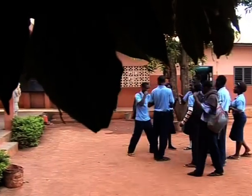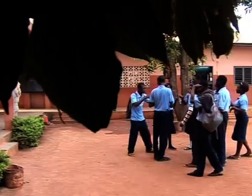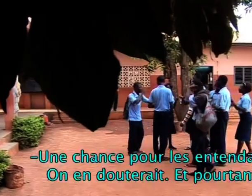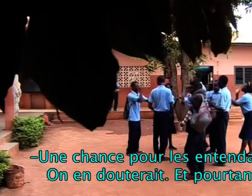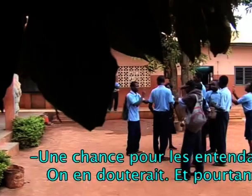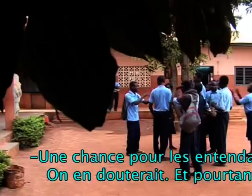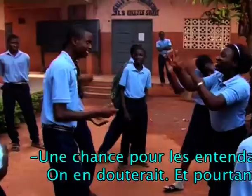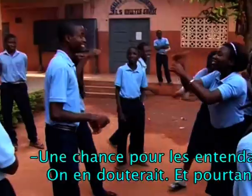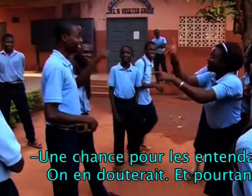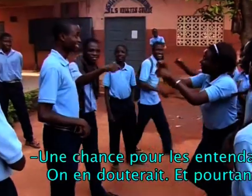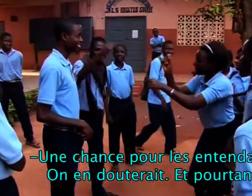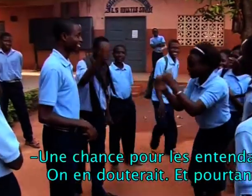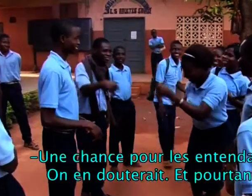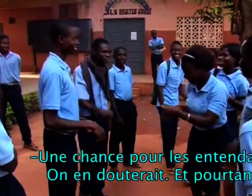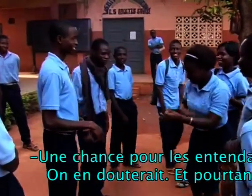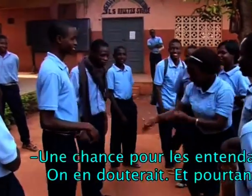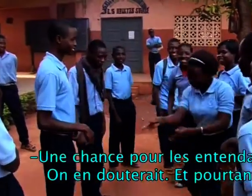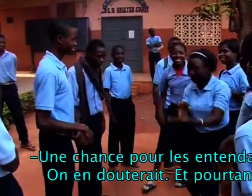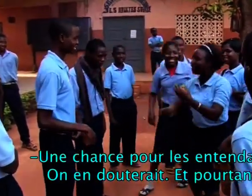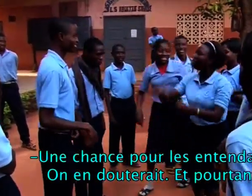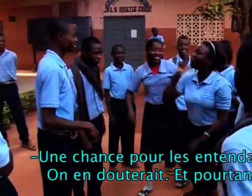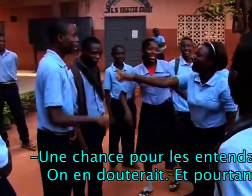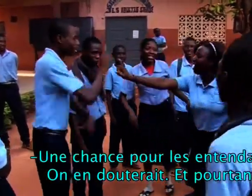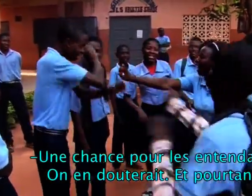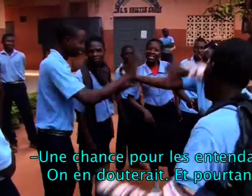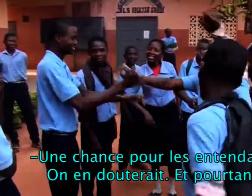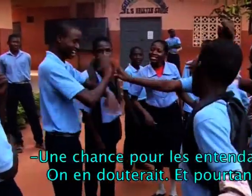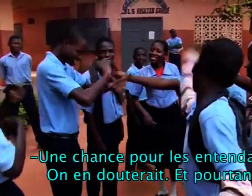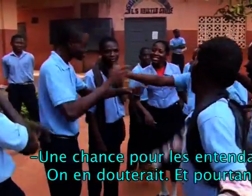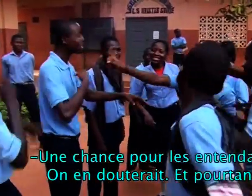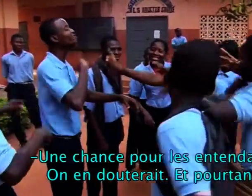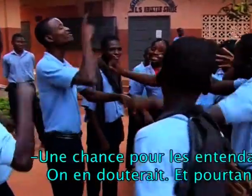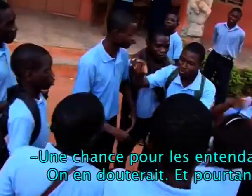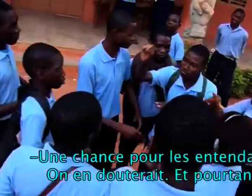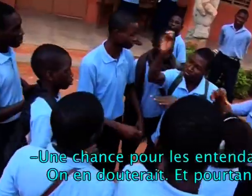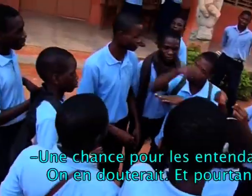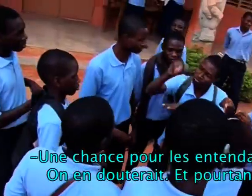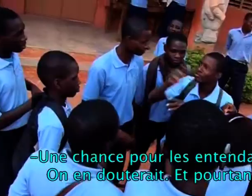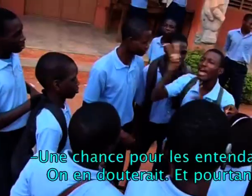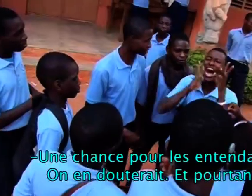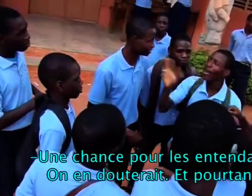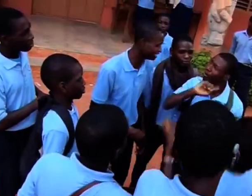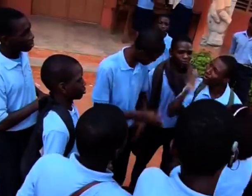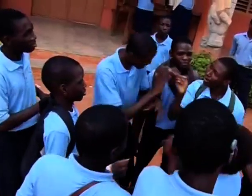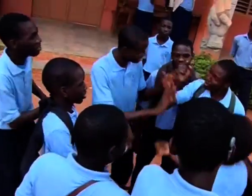Une chance pour les entendants, avouer que la réflexion ne tombe pas sous le sens, et pourtant.